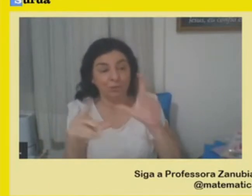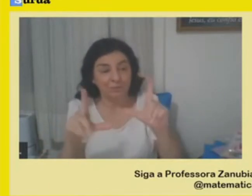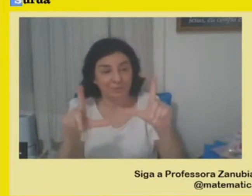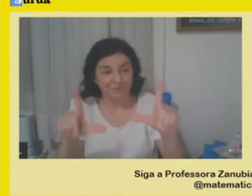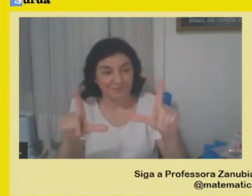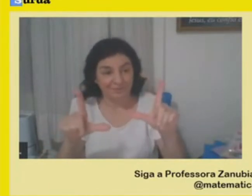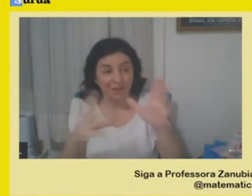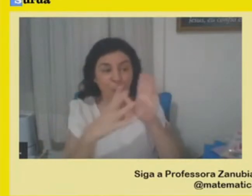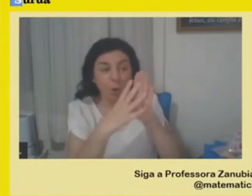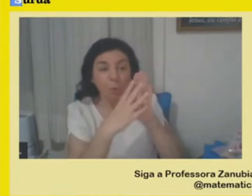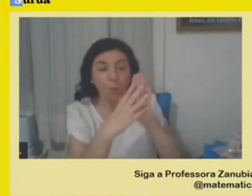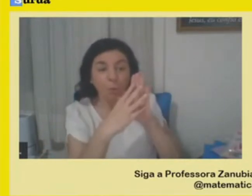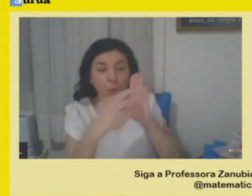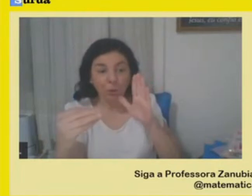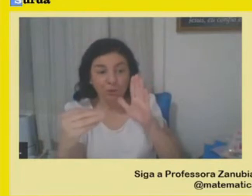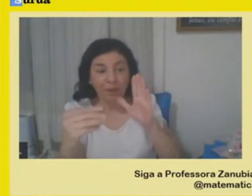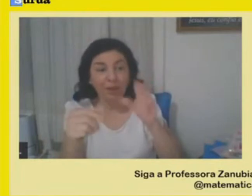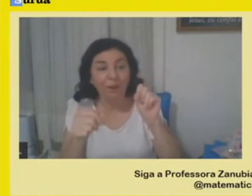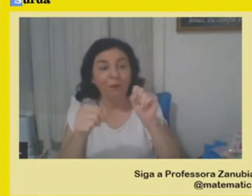porque